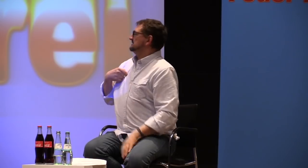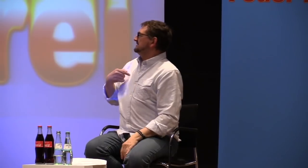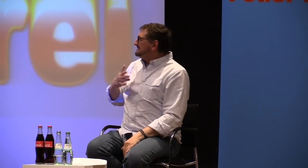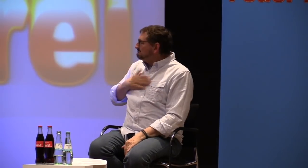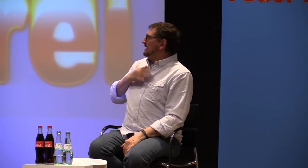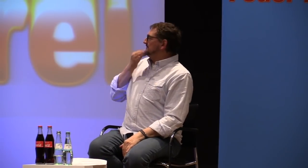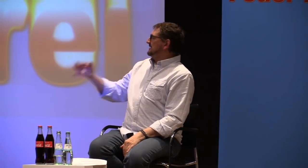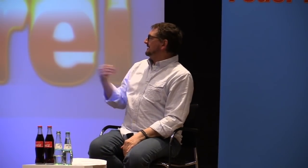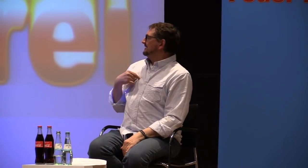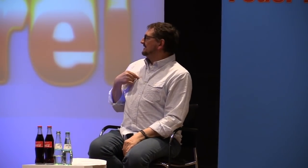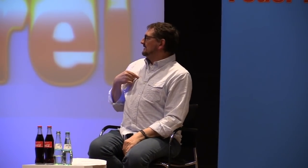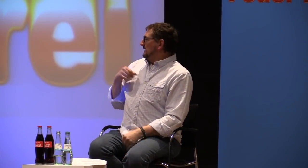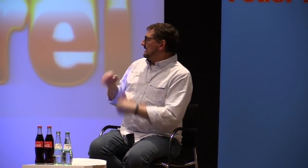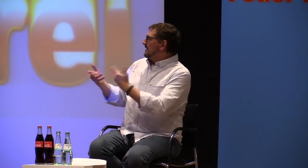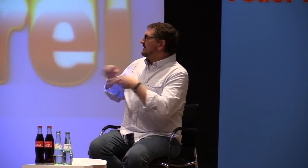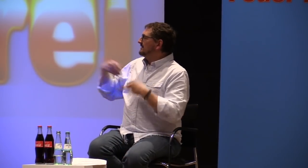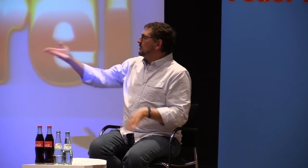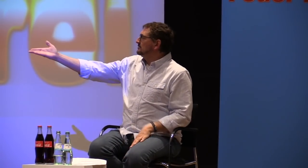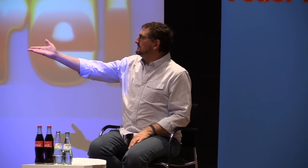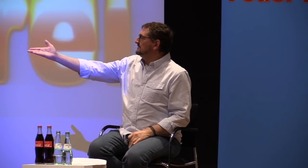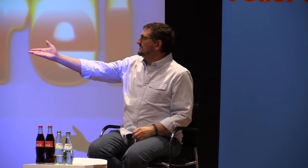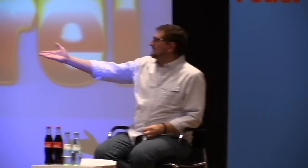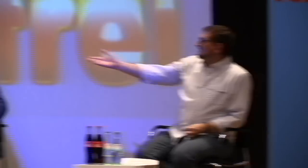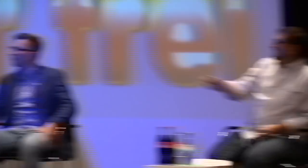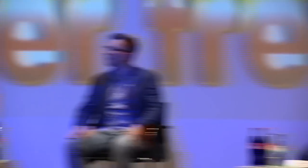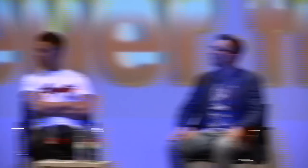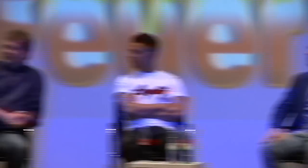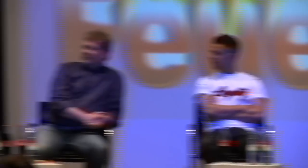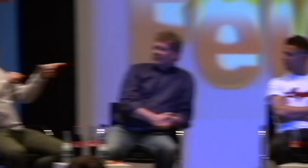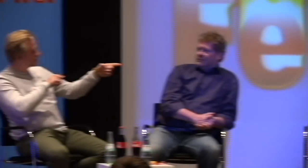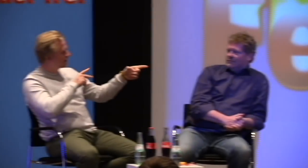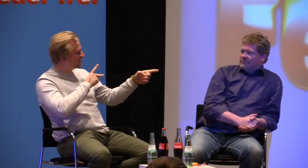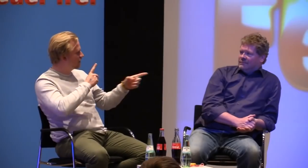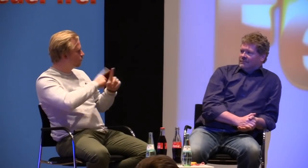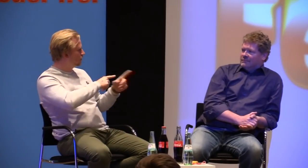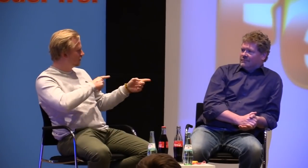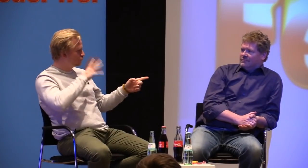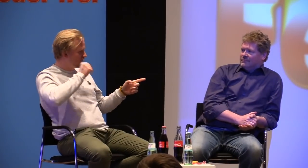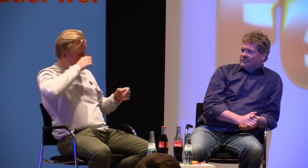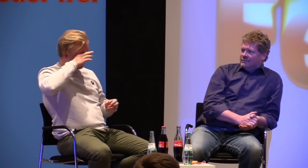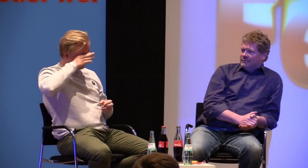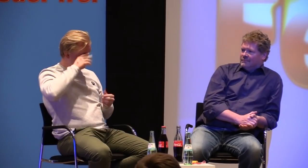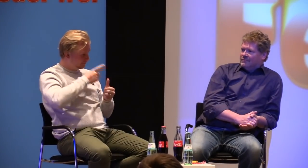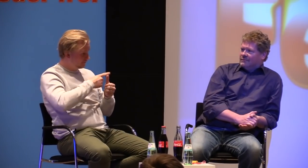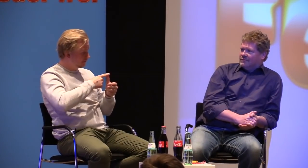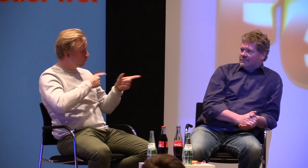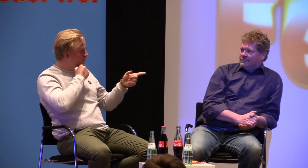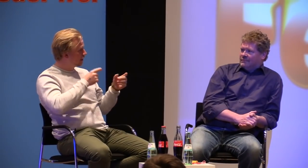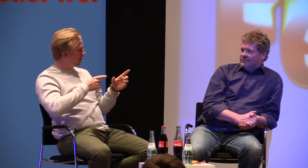wird eben nicht gedacht von der Mehrheitsgesellschaft. Dementsprechend möchte ich ganz gerne dazu vielleicht nochmal was haben von euch. Ja, aber